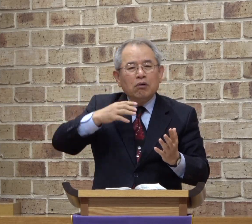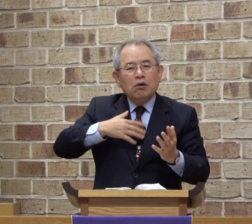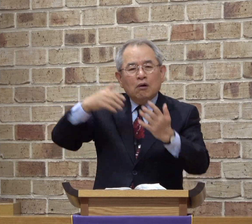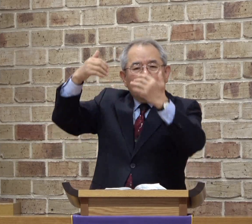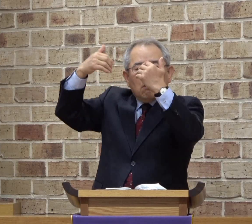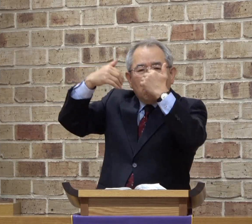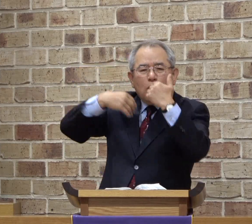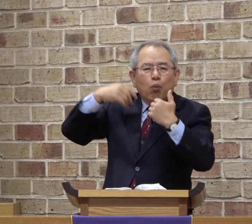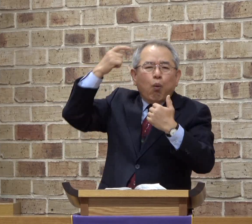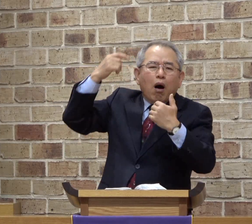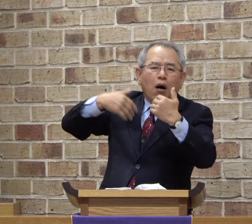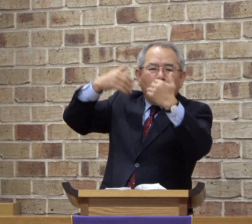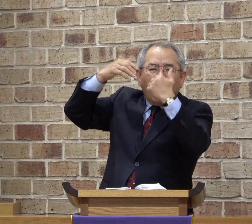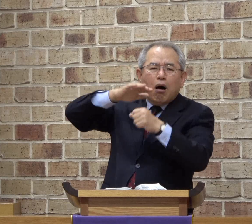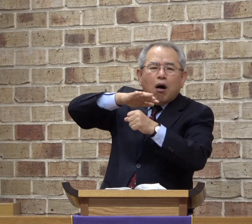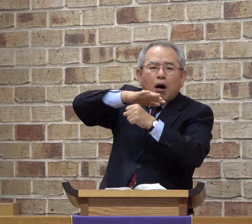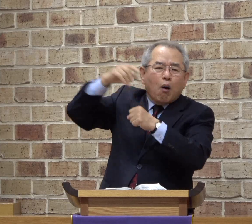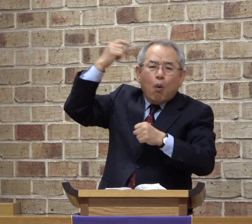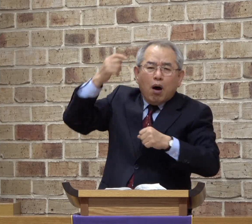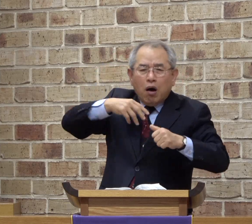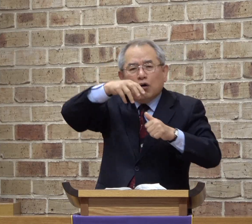우리를 위해 독생자를 주셨으니